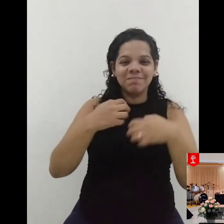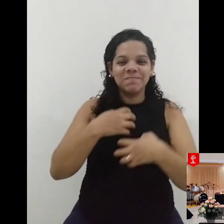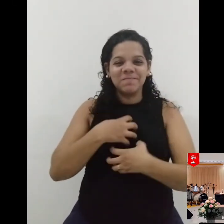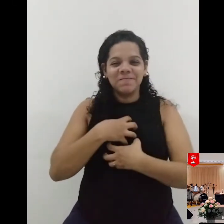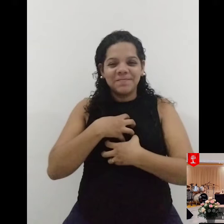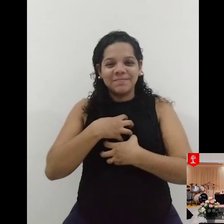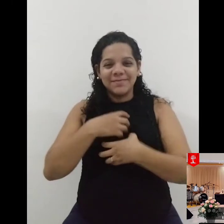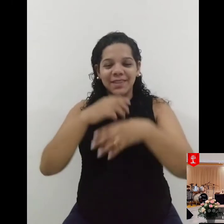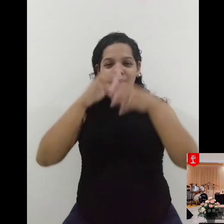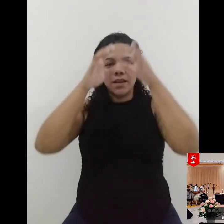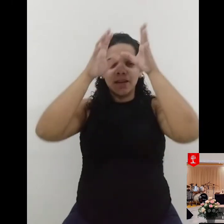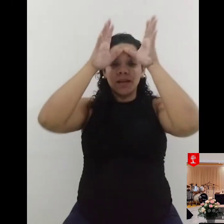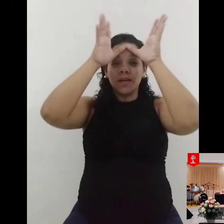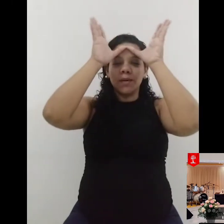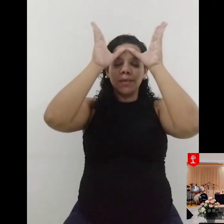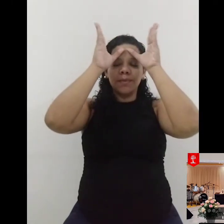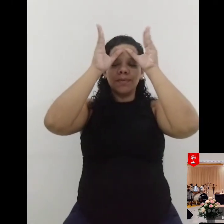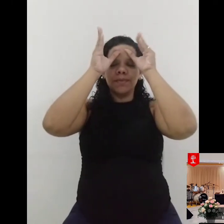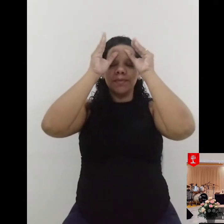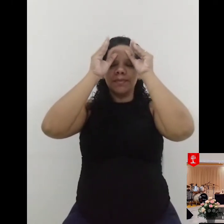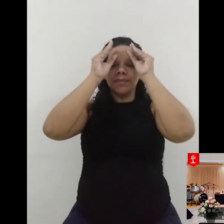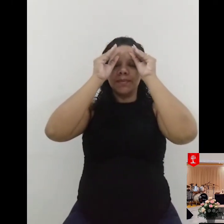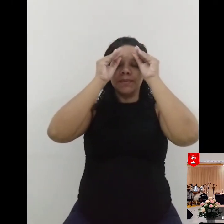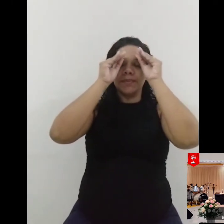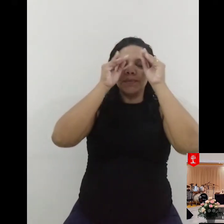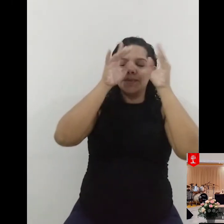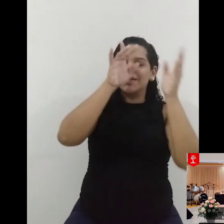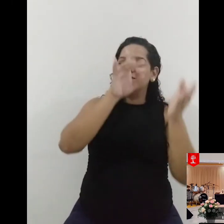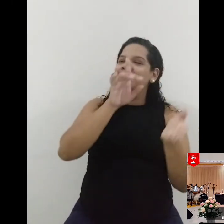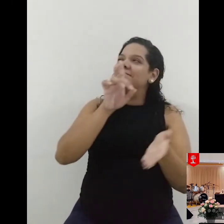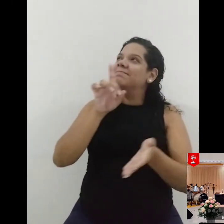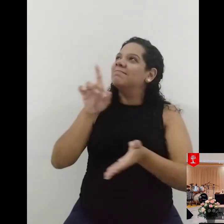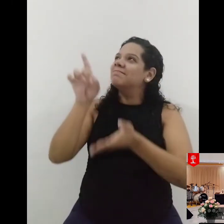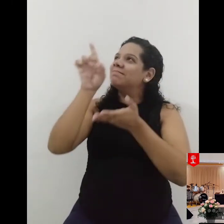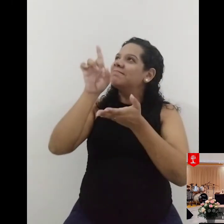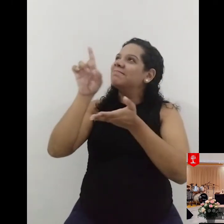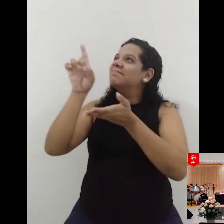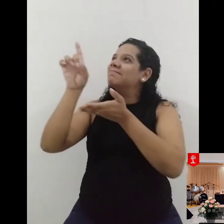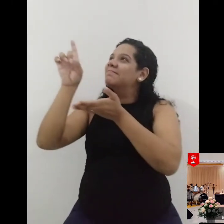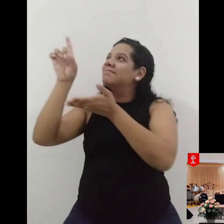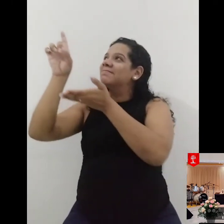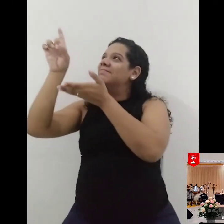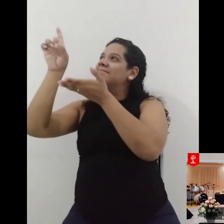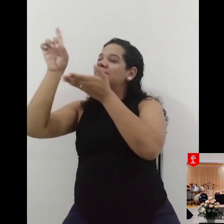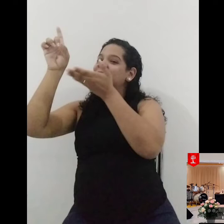esse lugar é no Senhor.